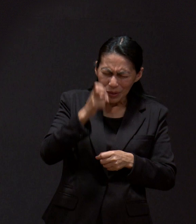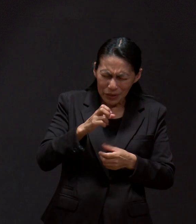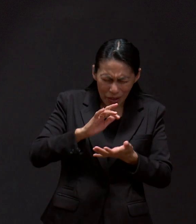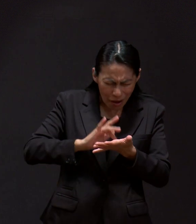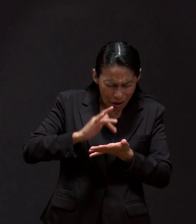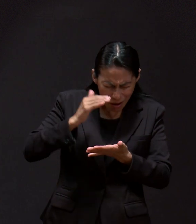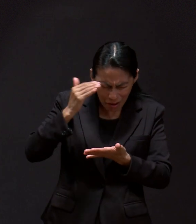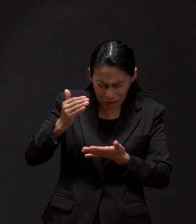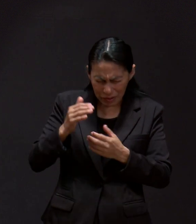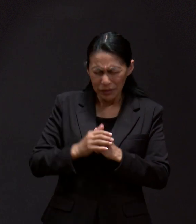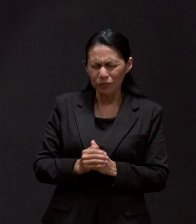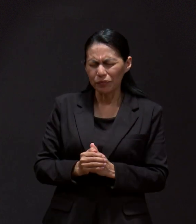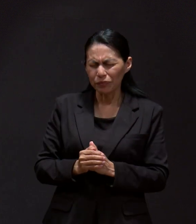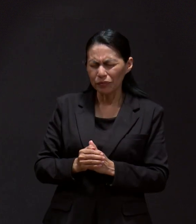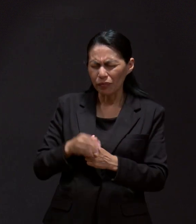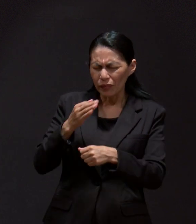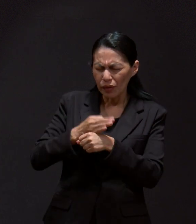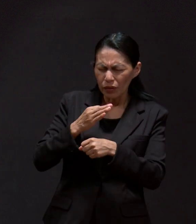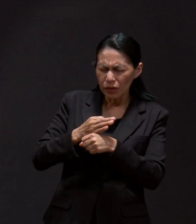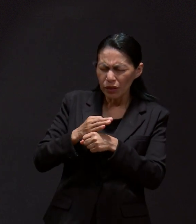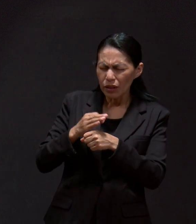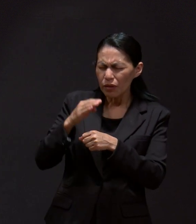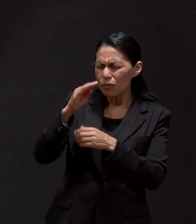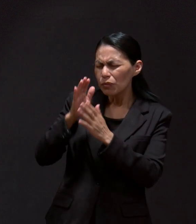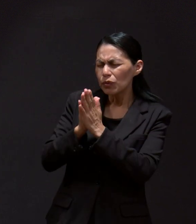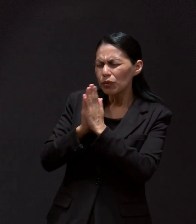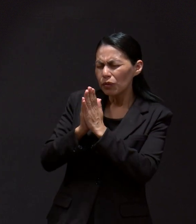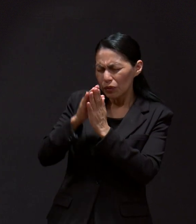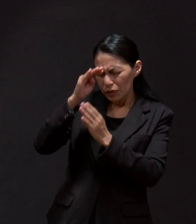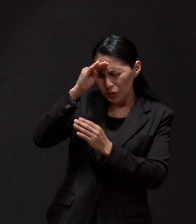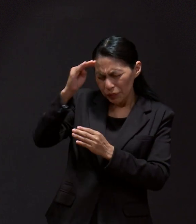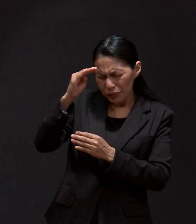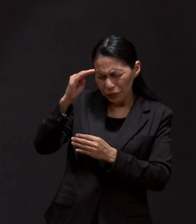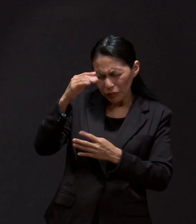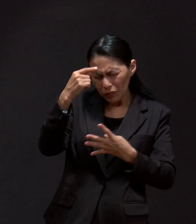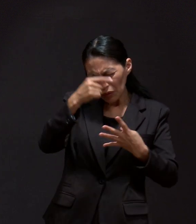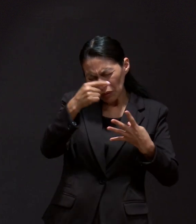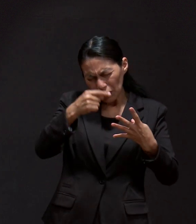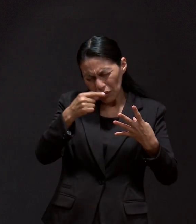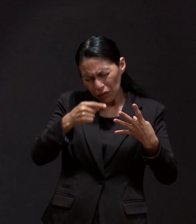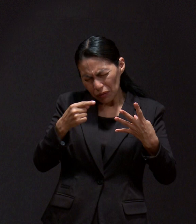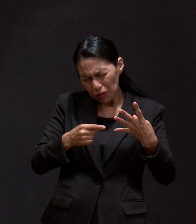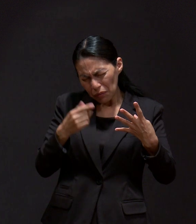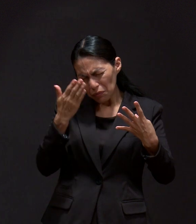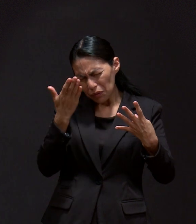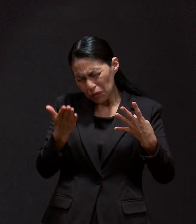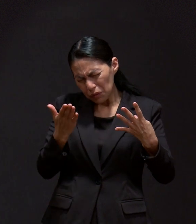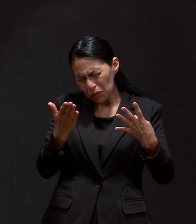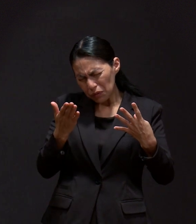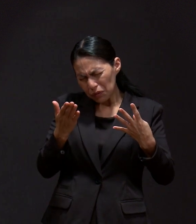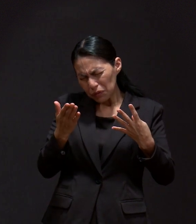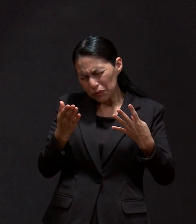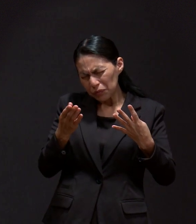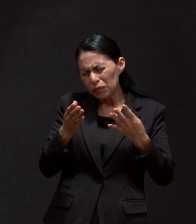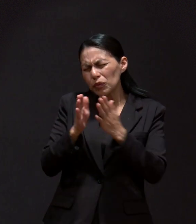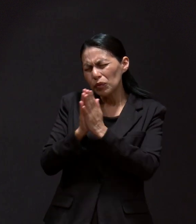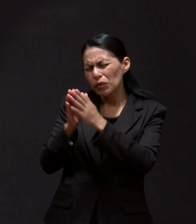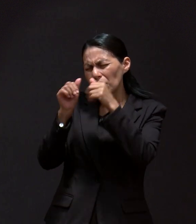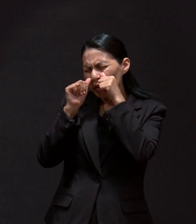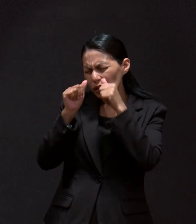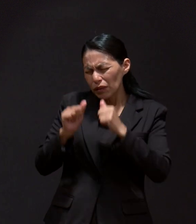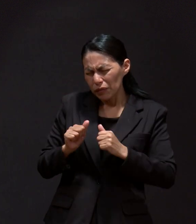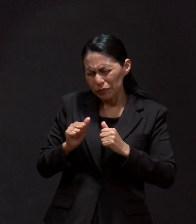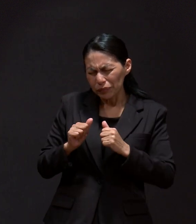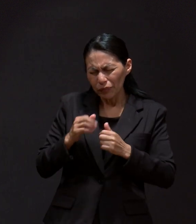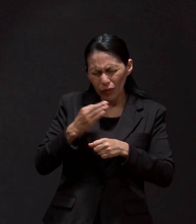señor queremos poner en sus divinas manos cada una de las peticiones que se han leído en esta ocasión tengo